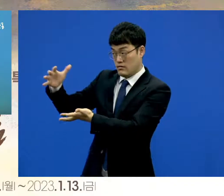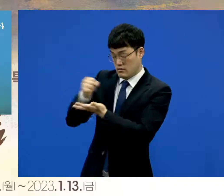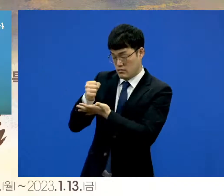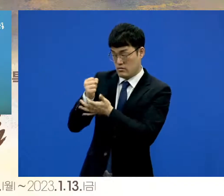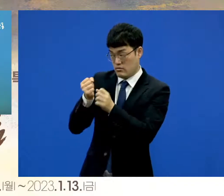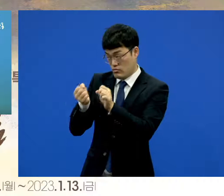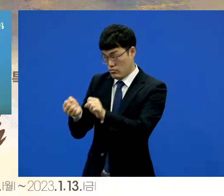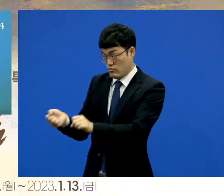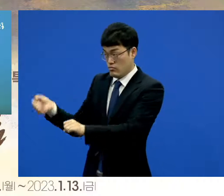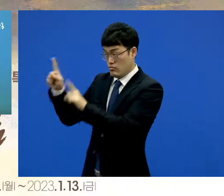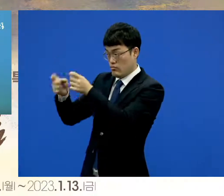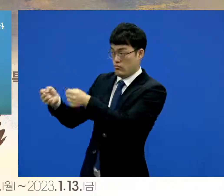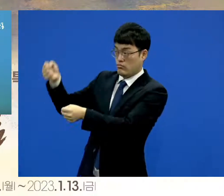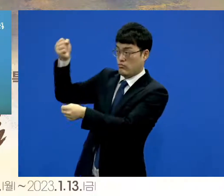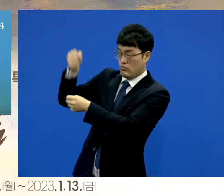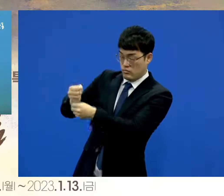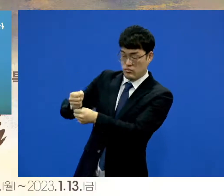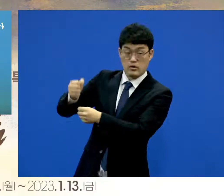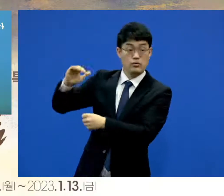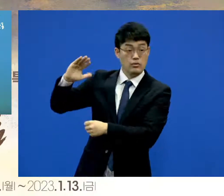회복하다. 슈브.